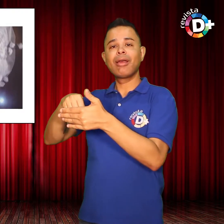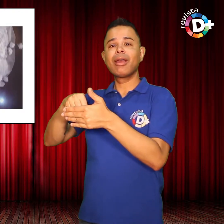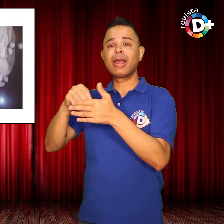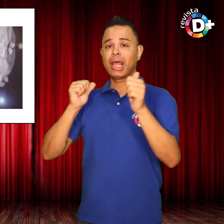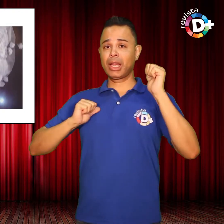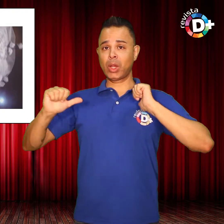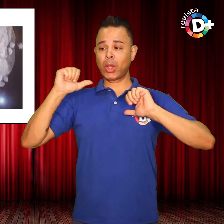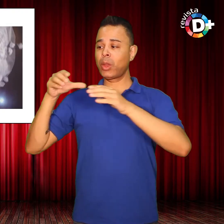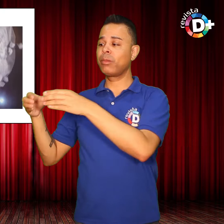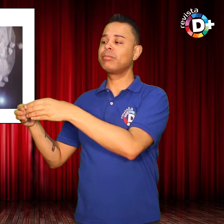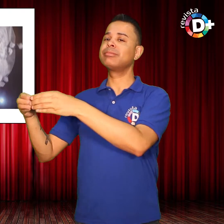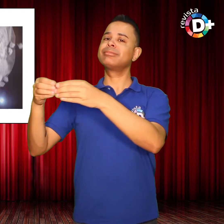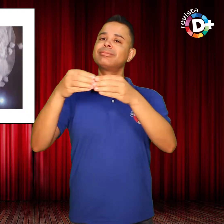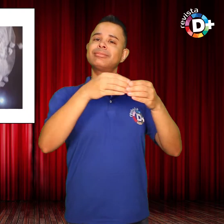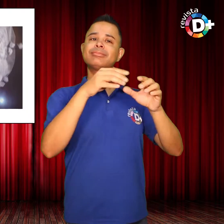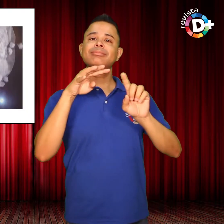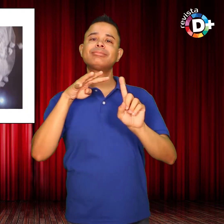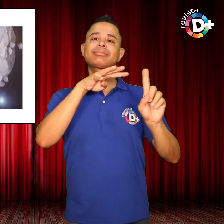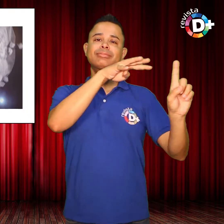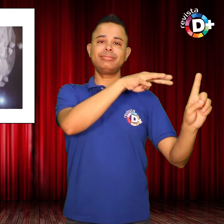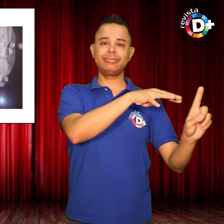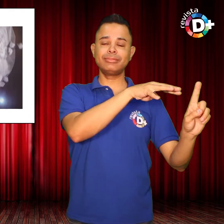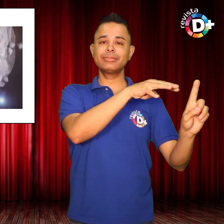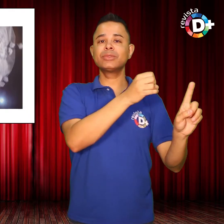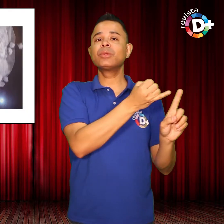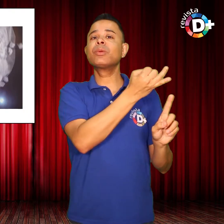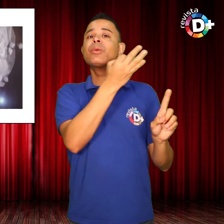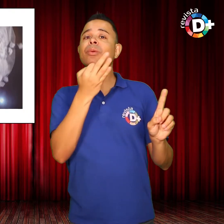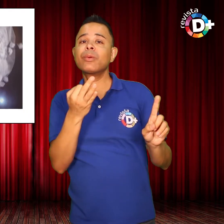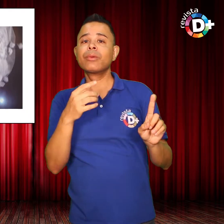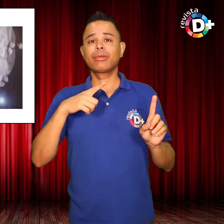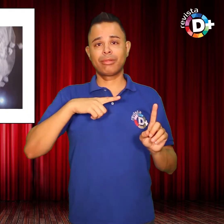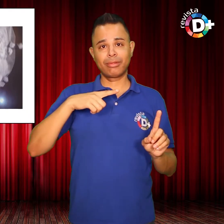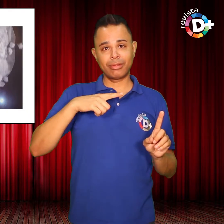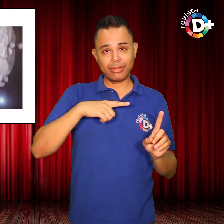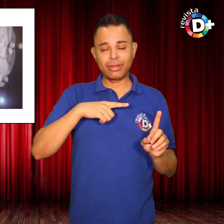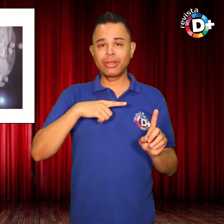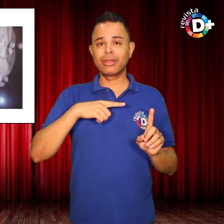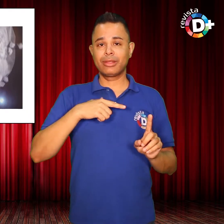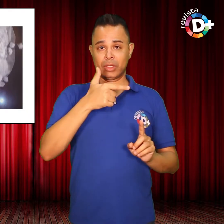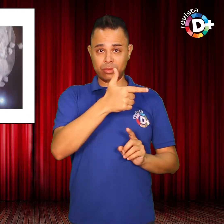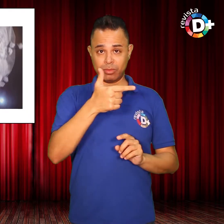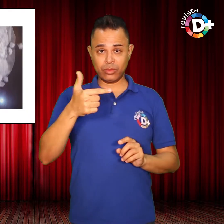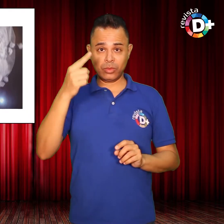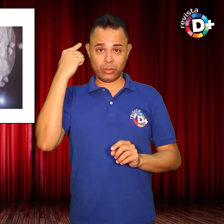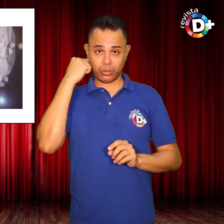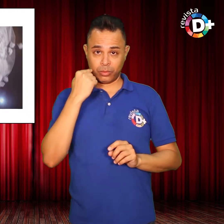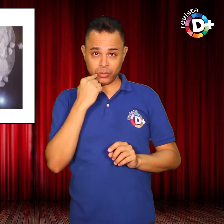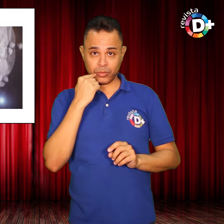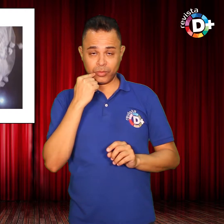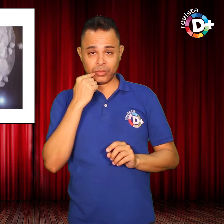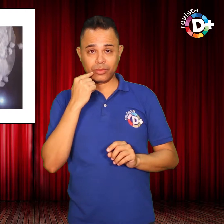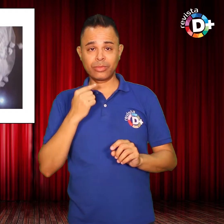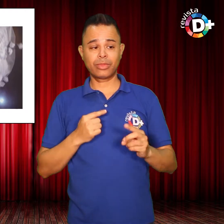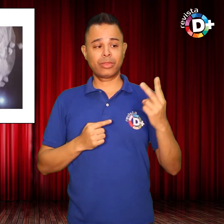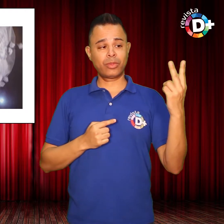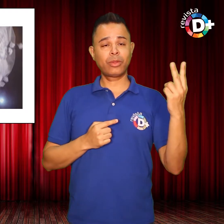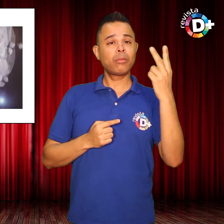surdos e cegos como atores no total a produção artística teve envolvimento de 22 surdos